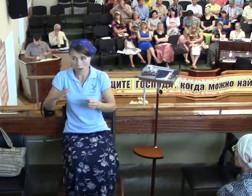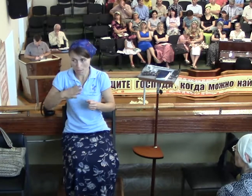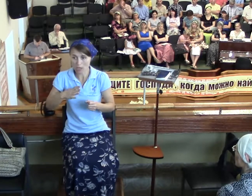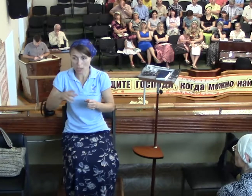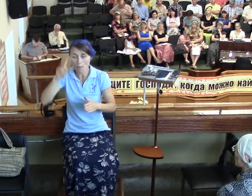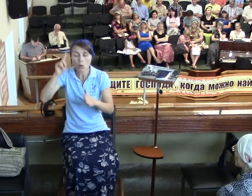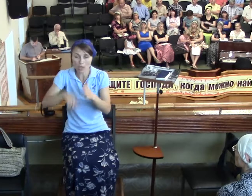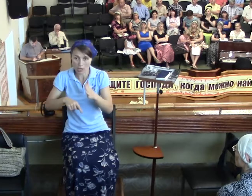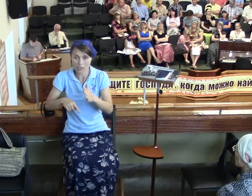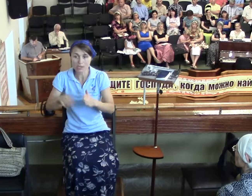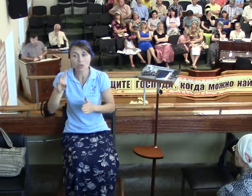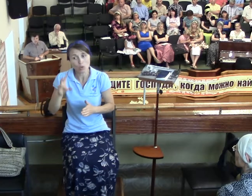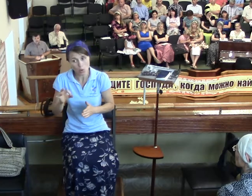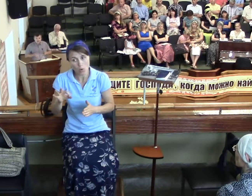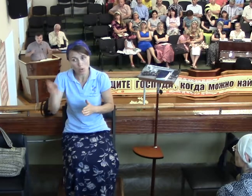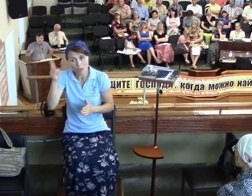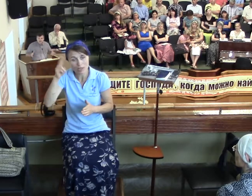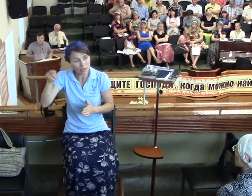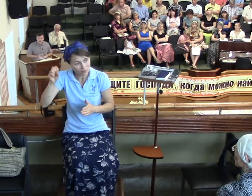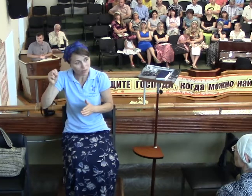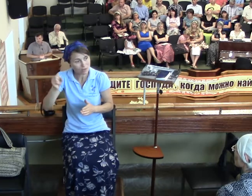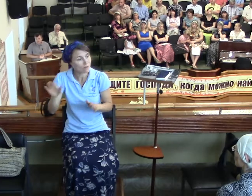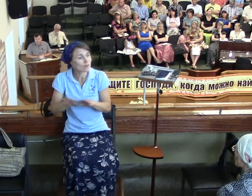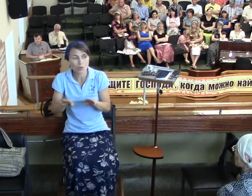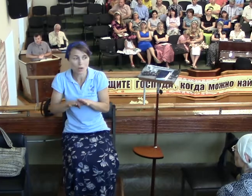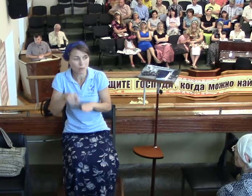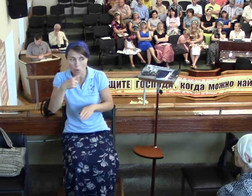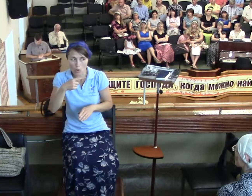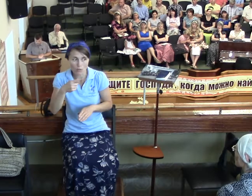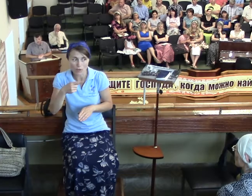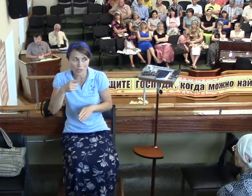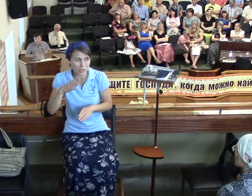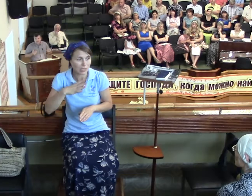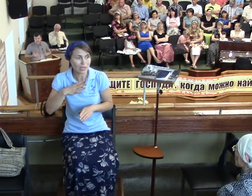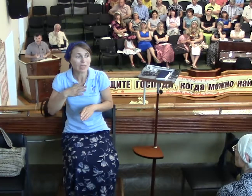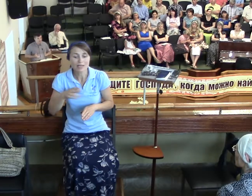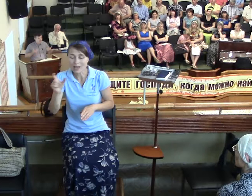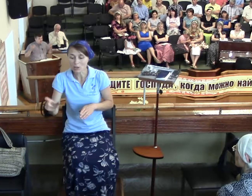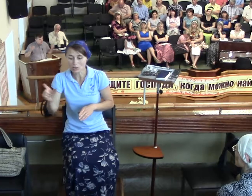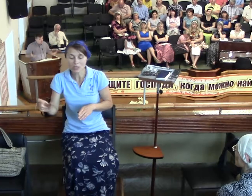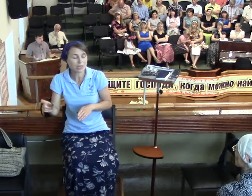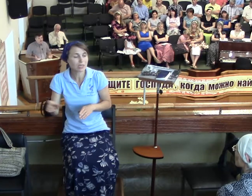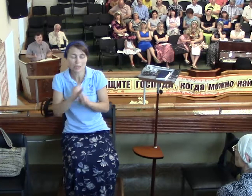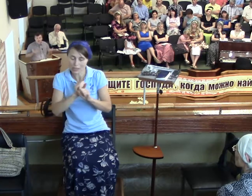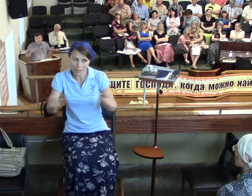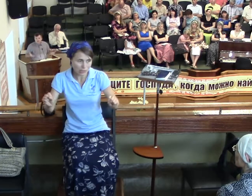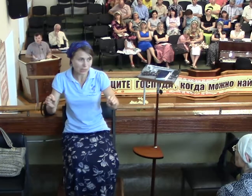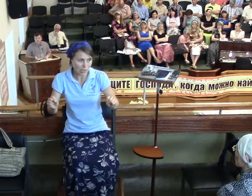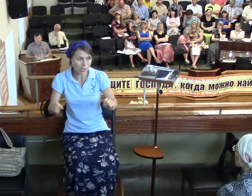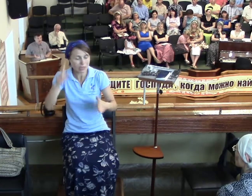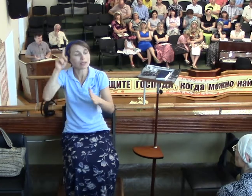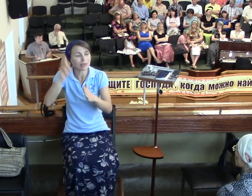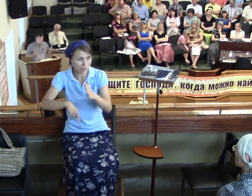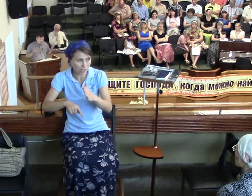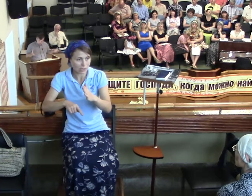должны полагаться на людей. Вы знаете, мы не должны полагаться на временную дружбу. Это так прекрасно, когда мы имеем друга, с которым